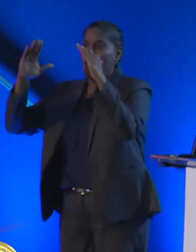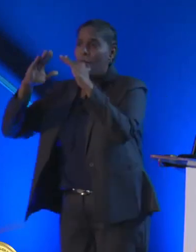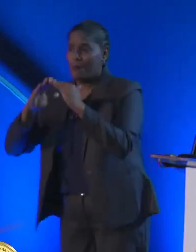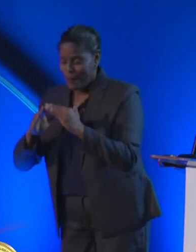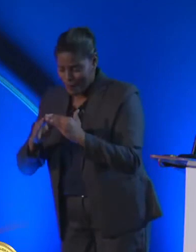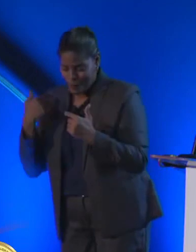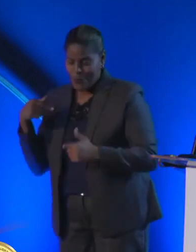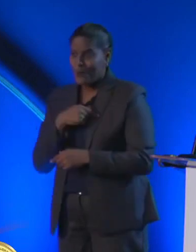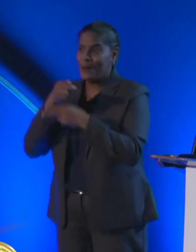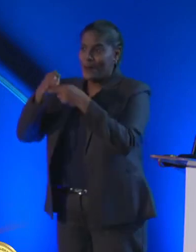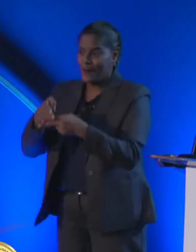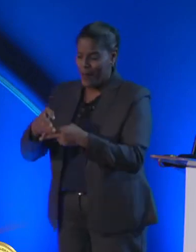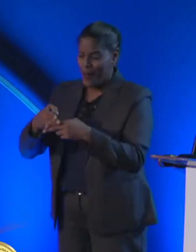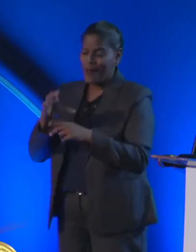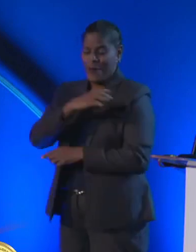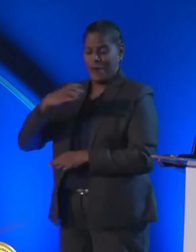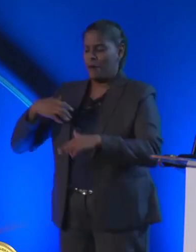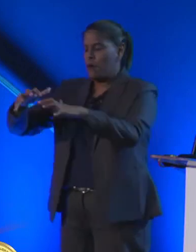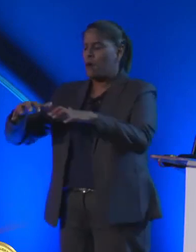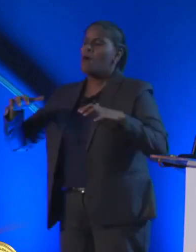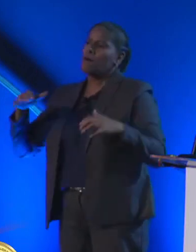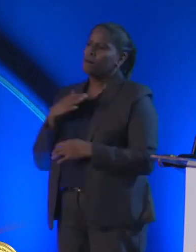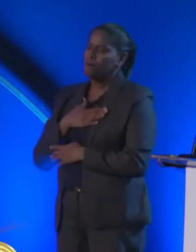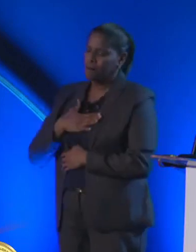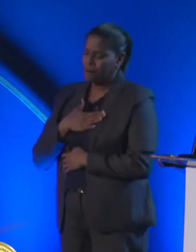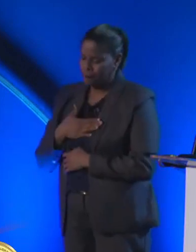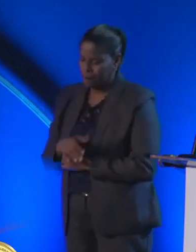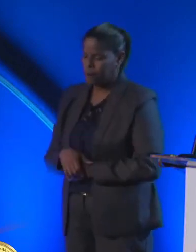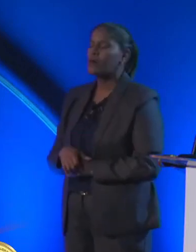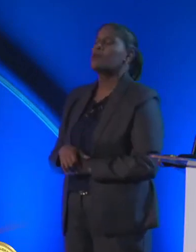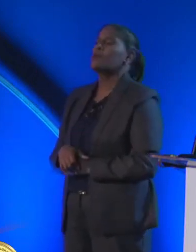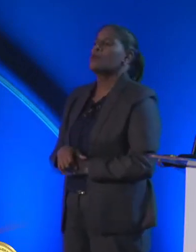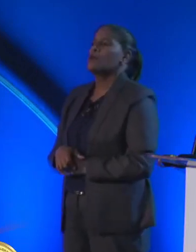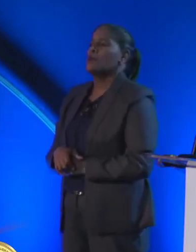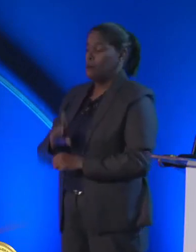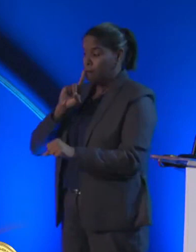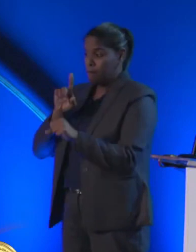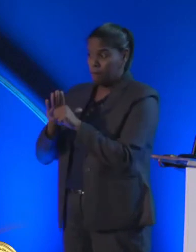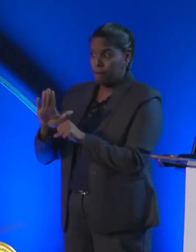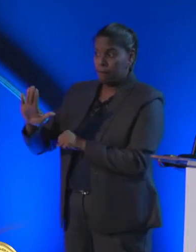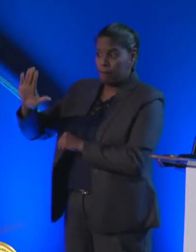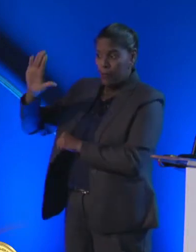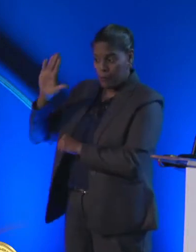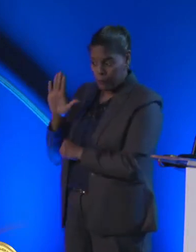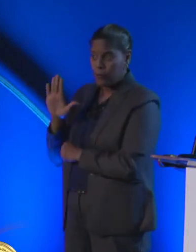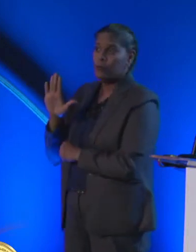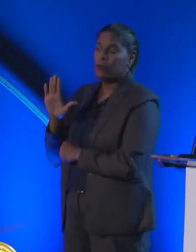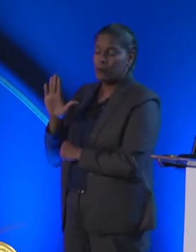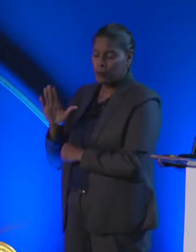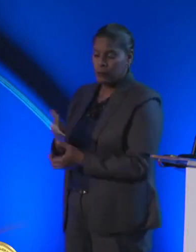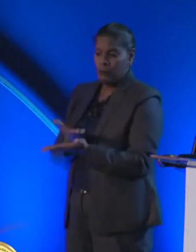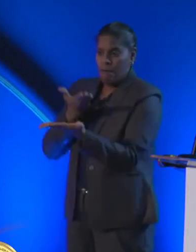le llamamos al congreso para que asumamos el compromiso de